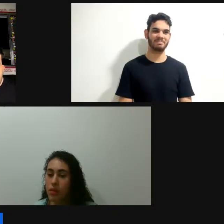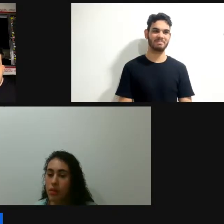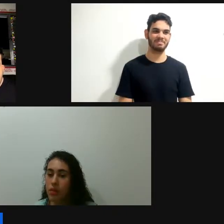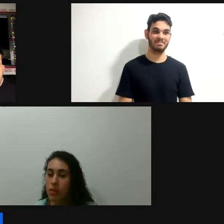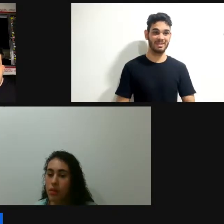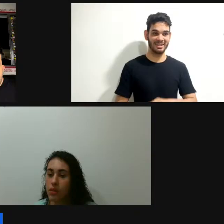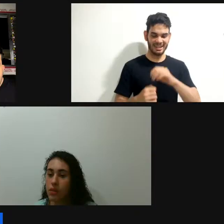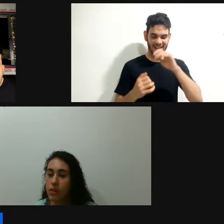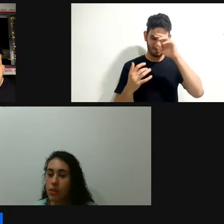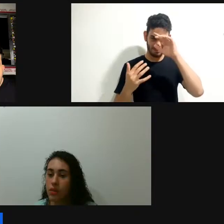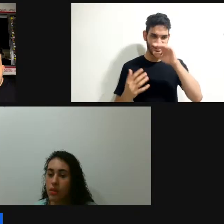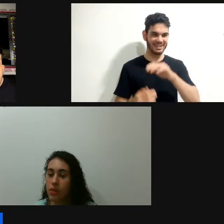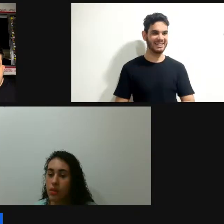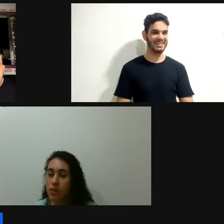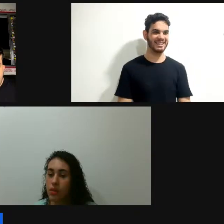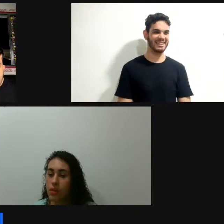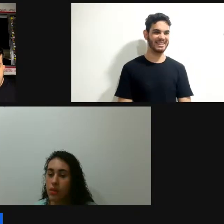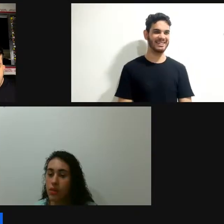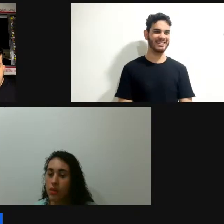Só um segundo.